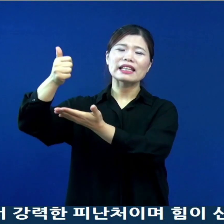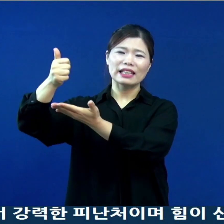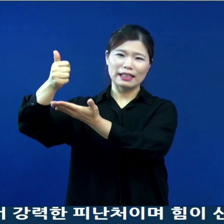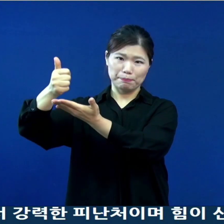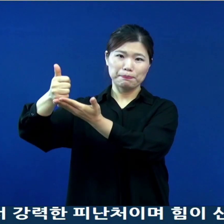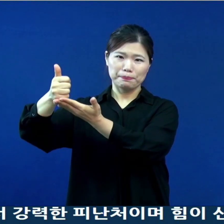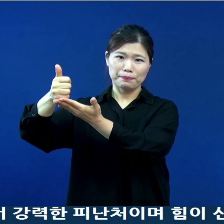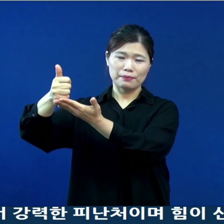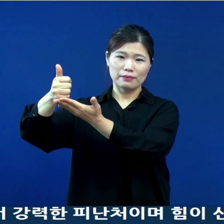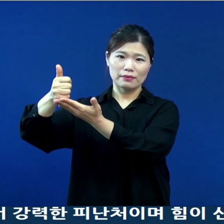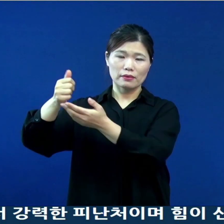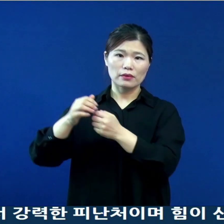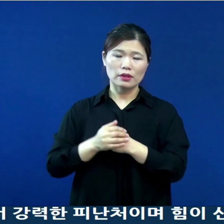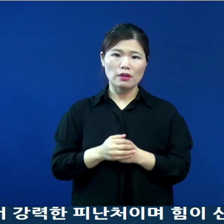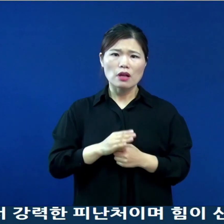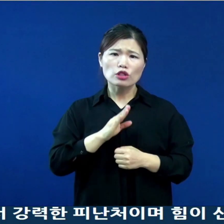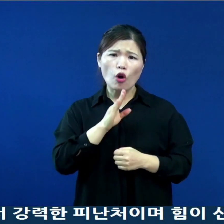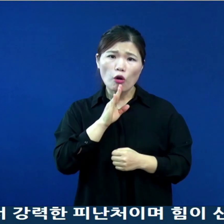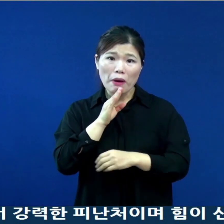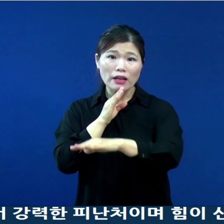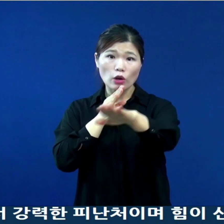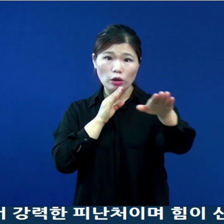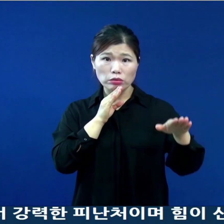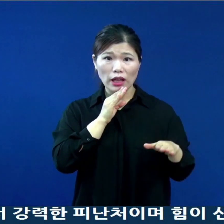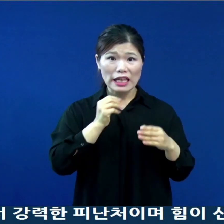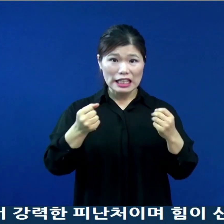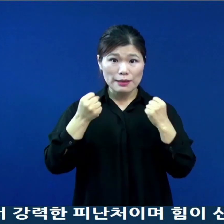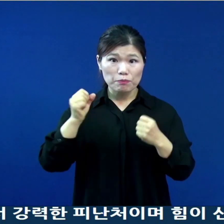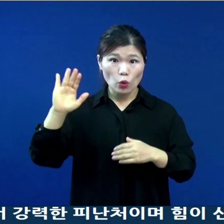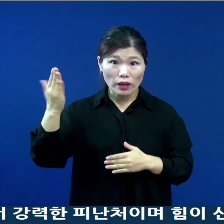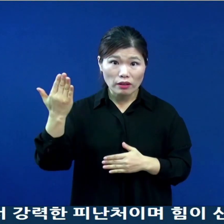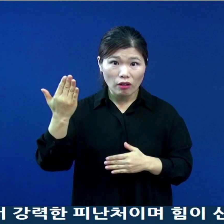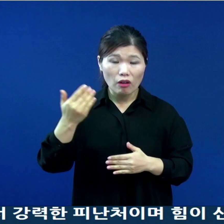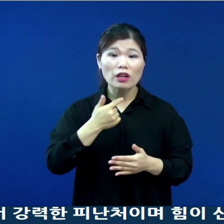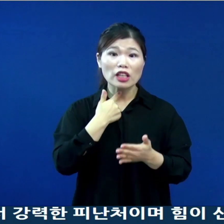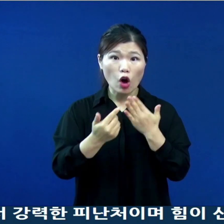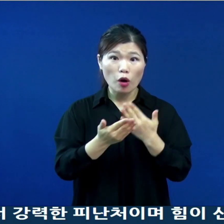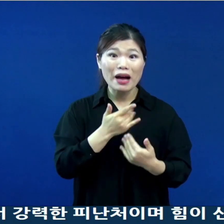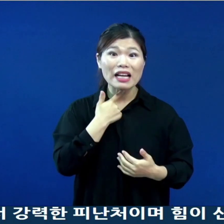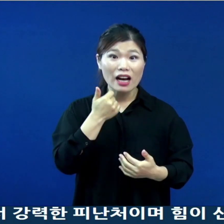정말 하나님이 여러분의 힘이 되어주시는 것을 경험하십니까?